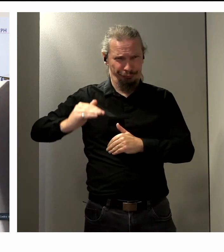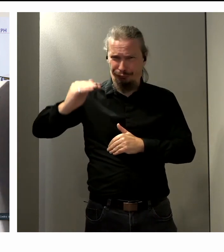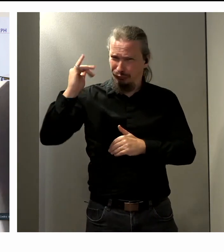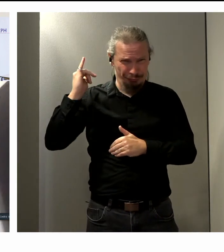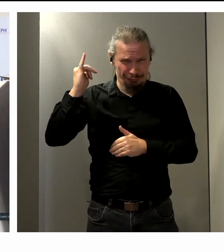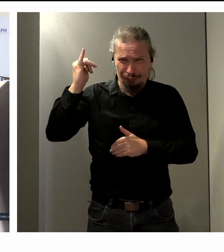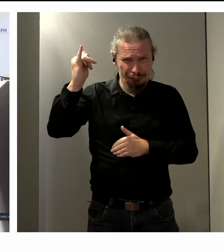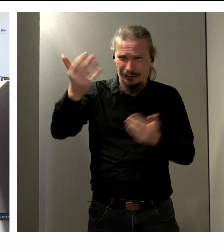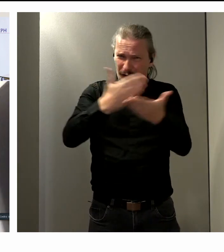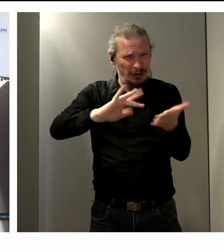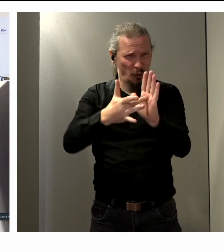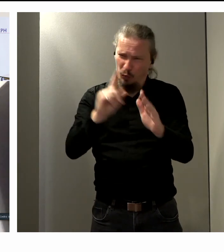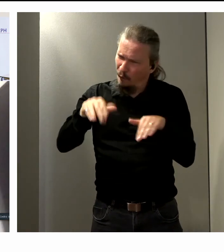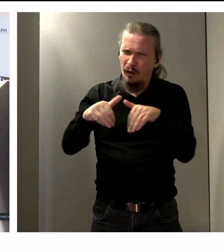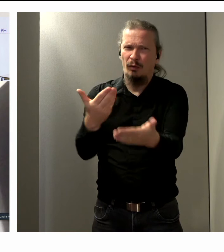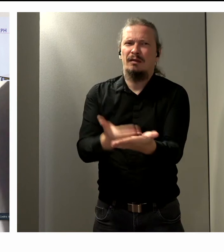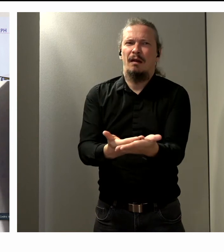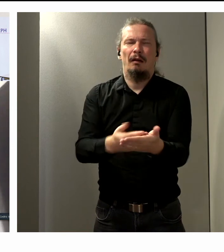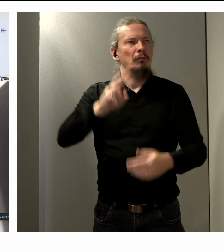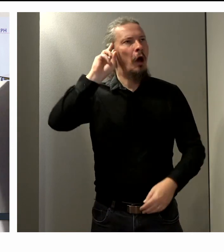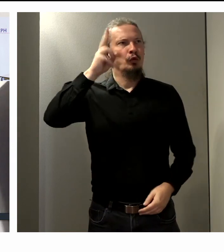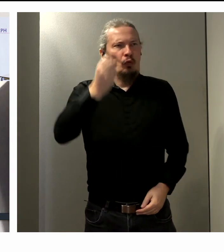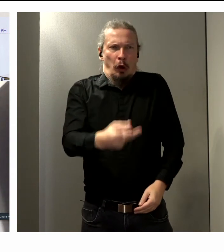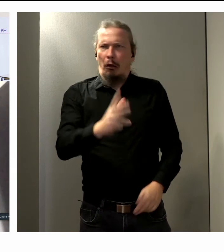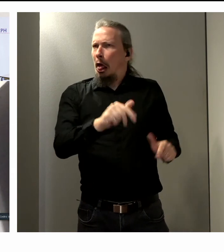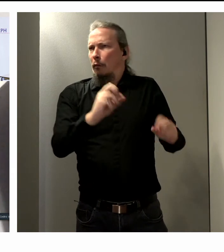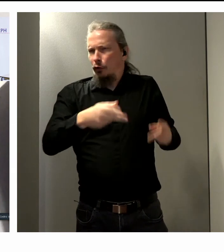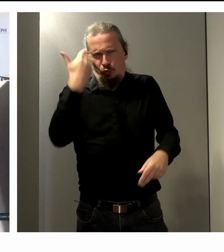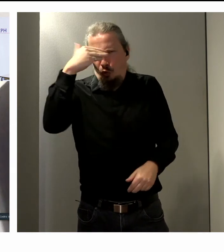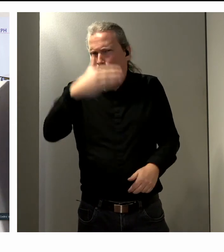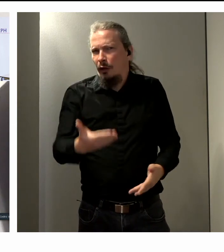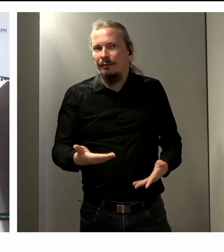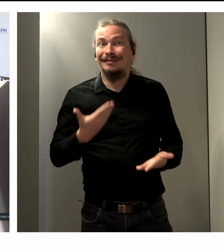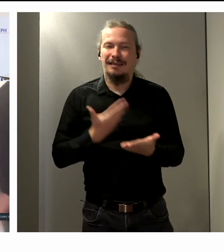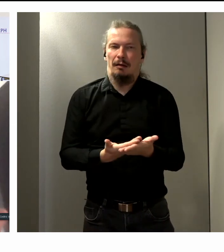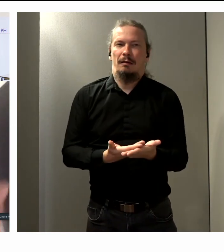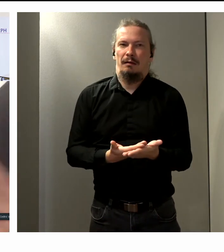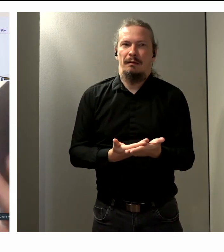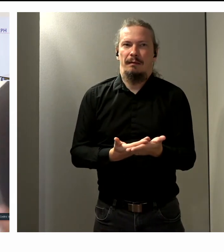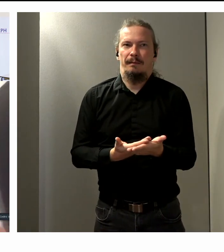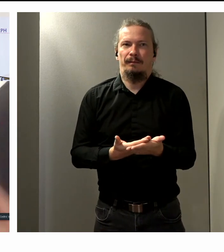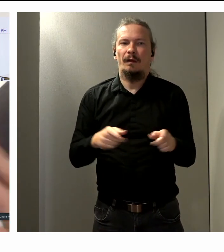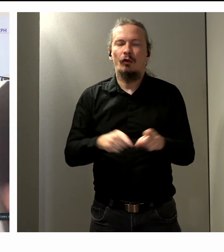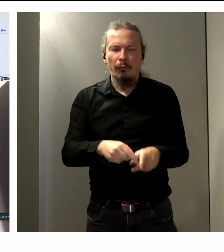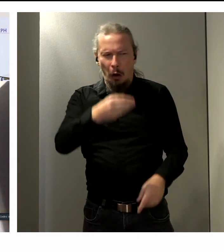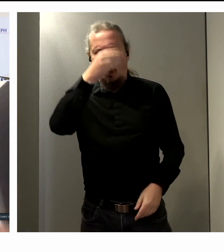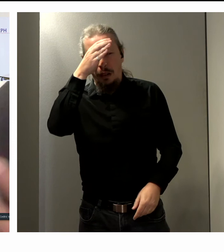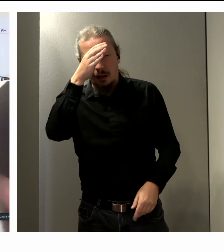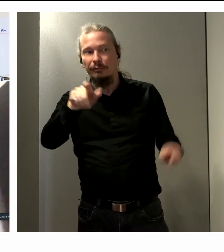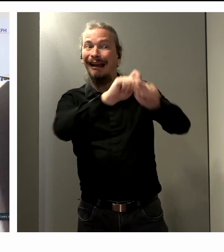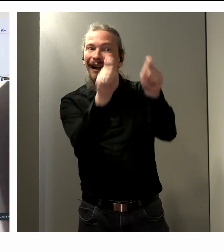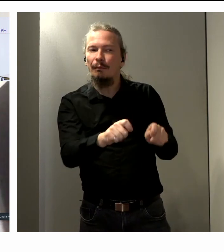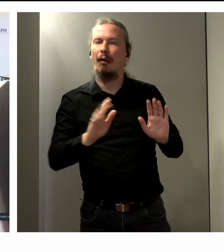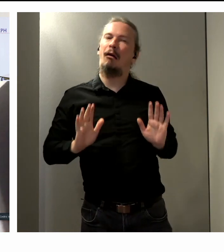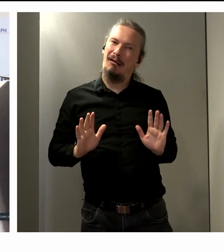à tous les âges, dans toutes les situations. Être accoutumé, avoir cette connaissance et ce respect, considérer